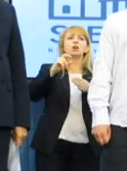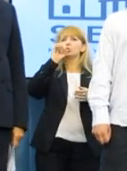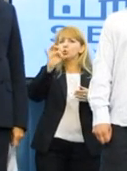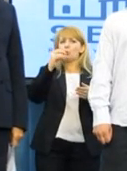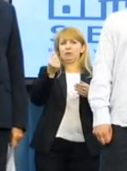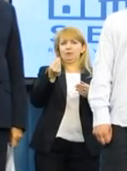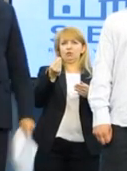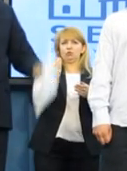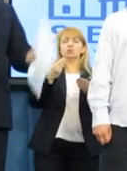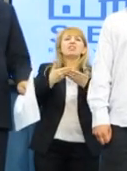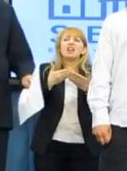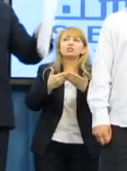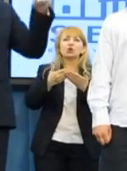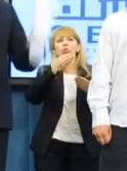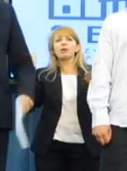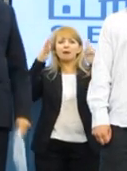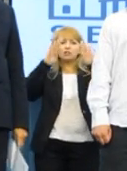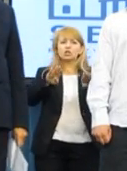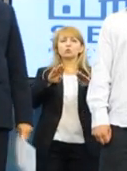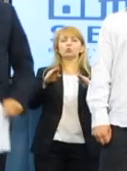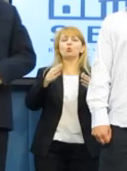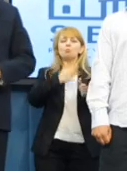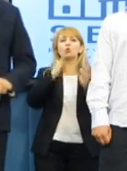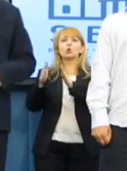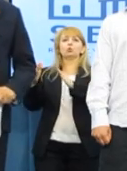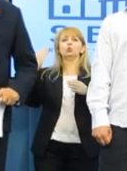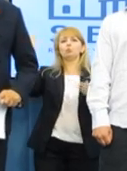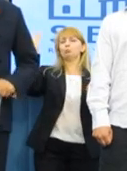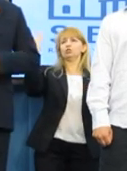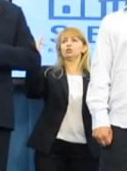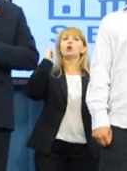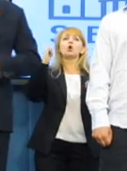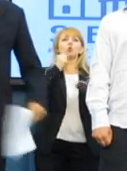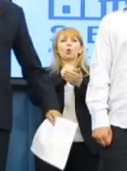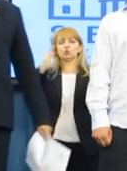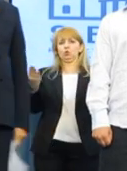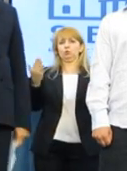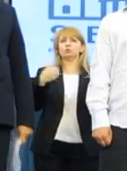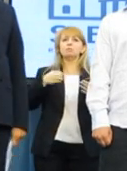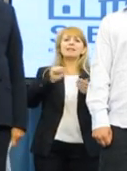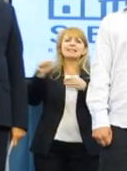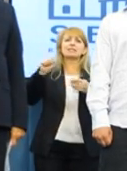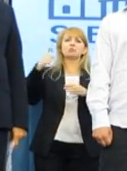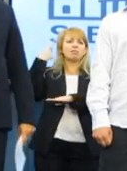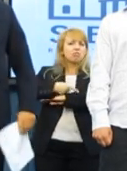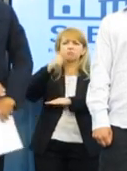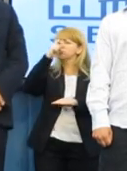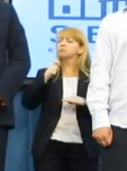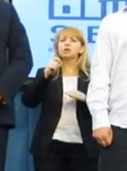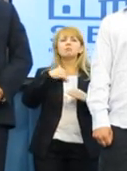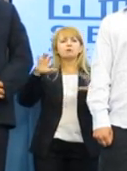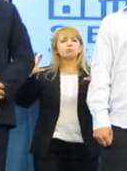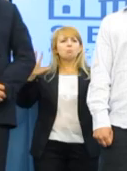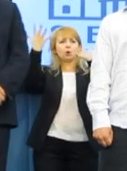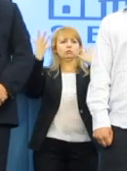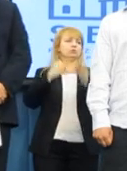z jakimkolwiek poszanowaniem ani konstytucji, ani ładu obywatelskiego. I przeciwko takim decyzjom będziemy absolutnie kategorycznie protestować.